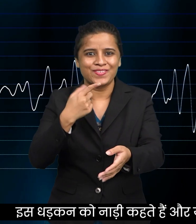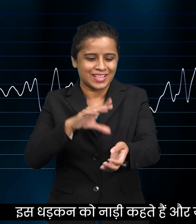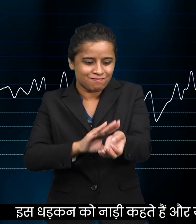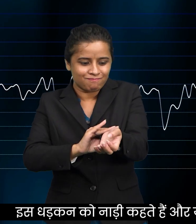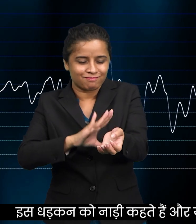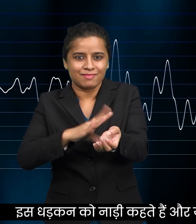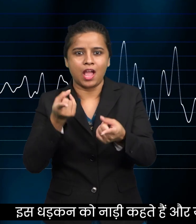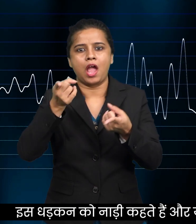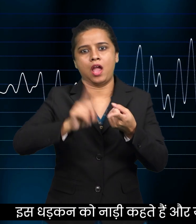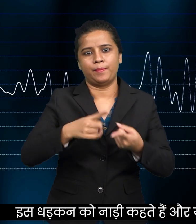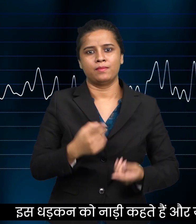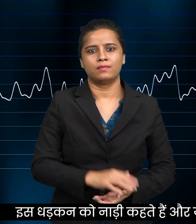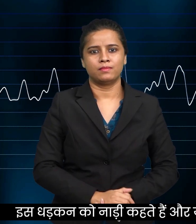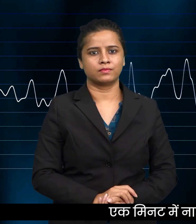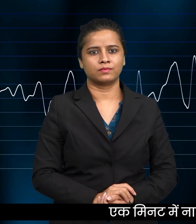है।